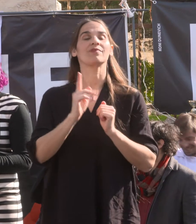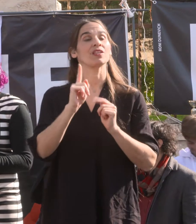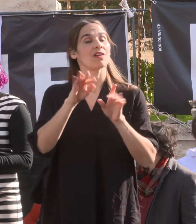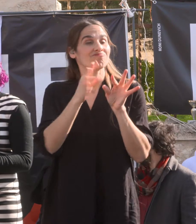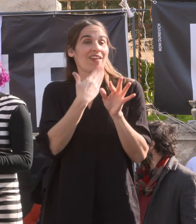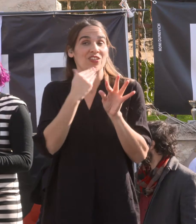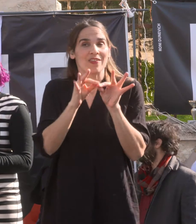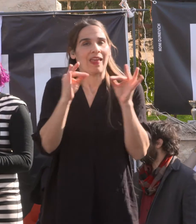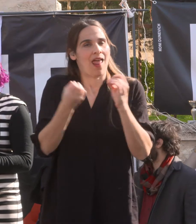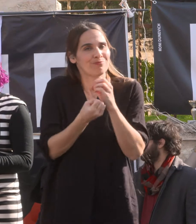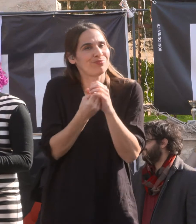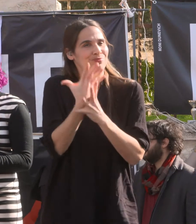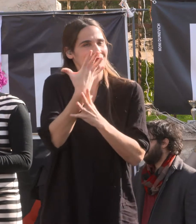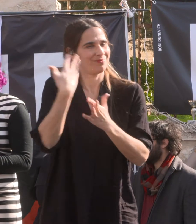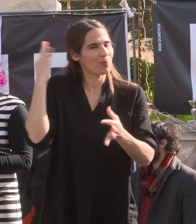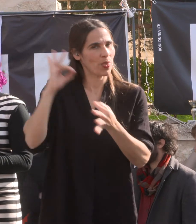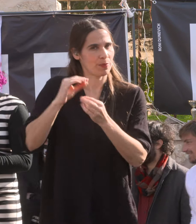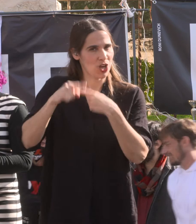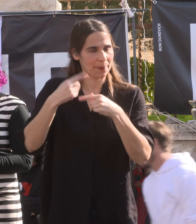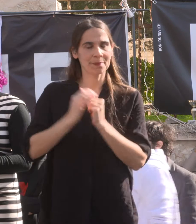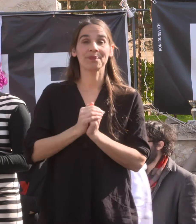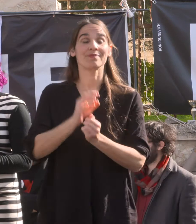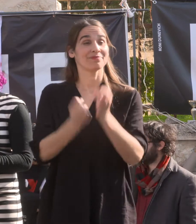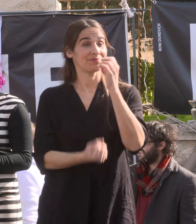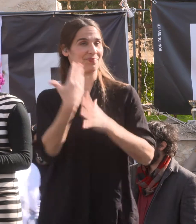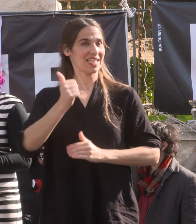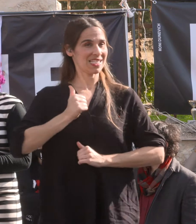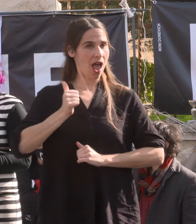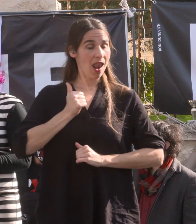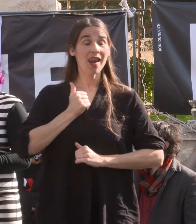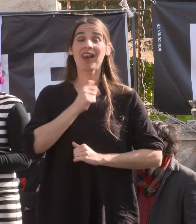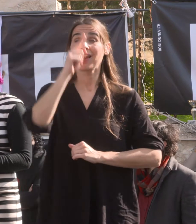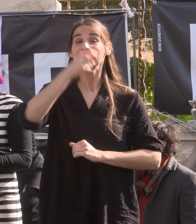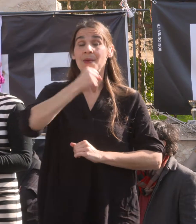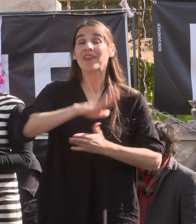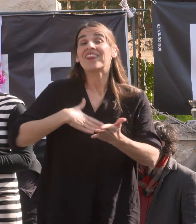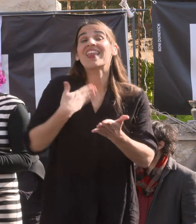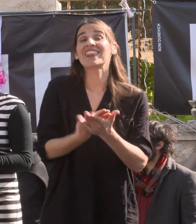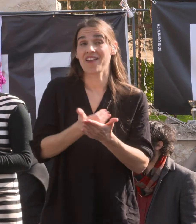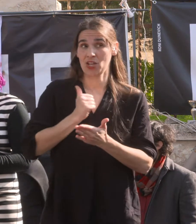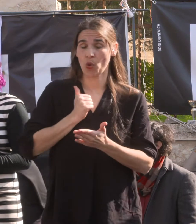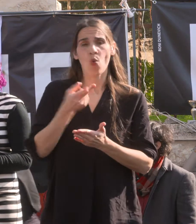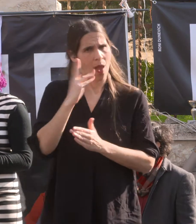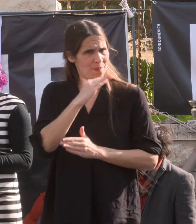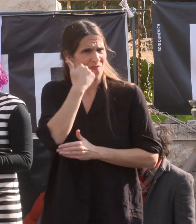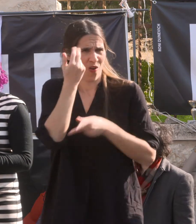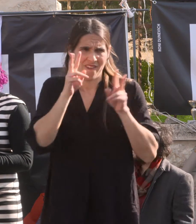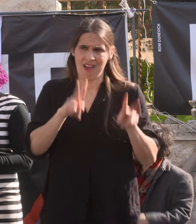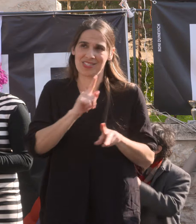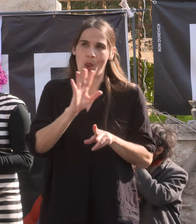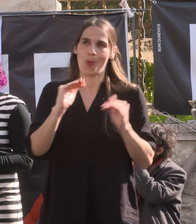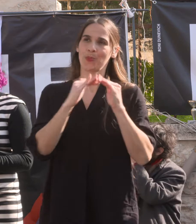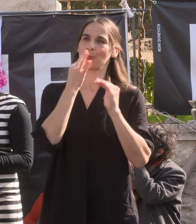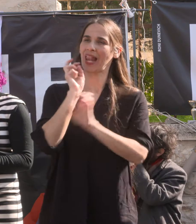אור וגידים באותן שנים. כשהוקם צה"ל, התנדב לשירות, למרות שהיה כבר מבוגר בהרבה מגיל